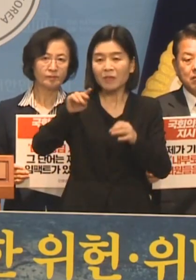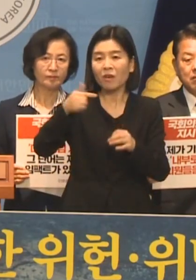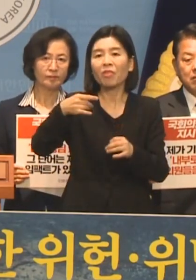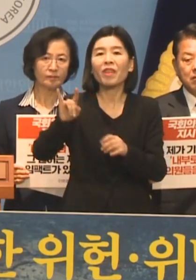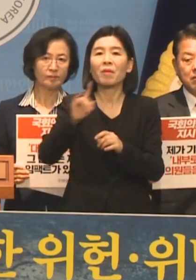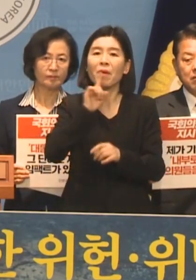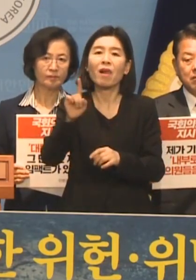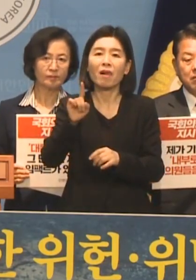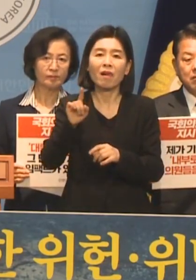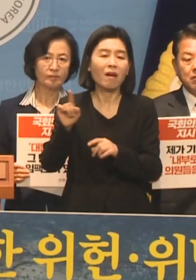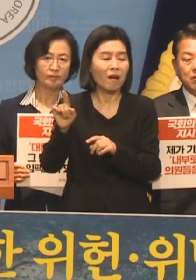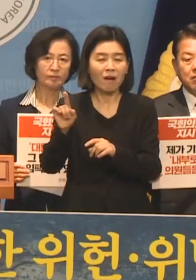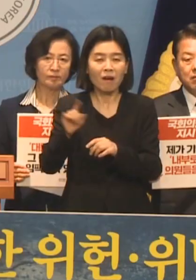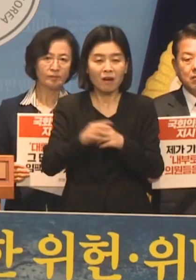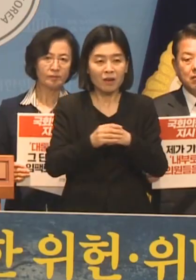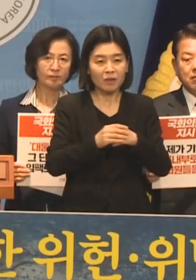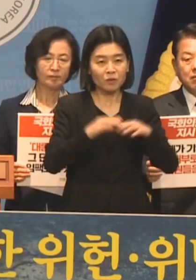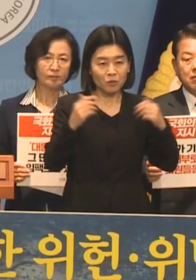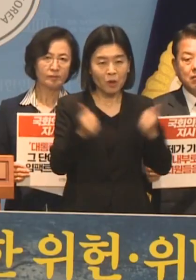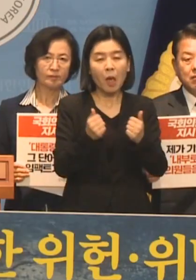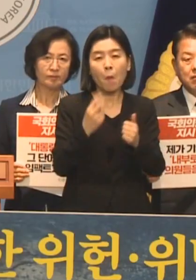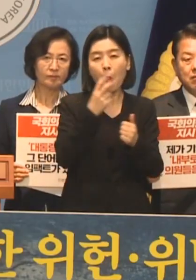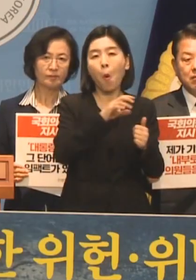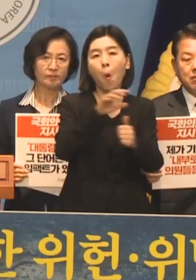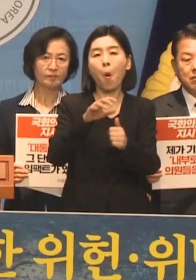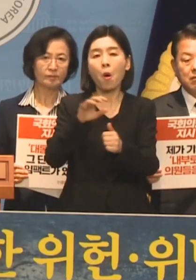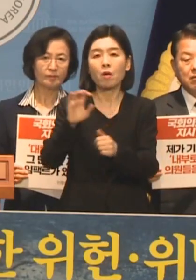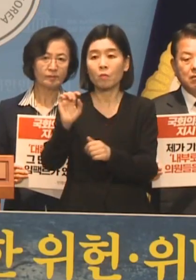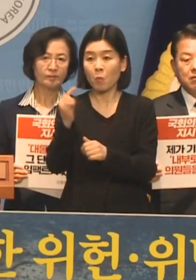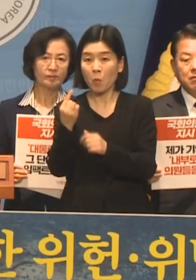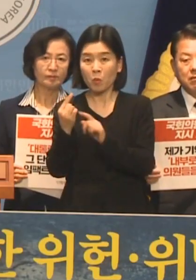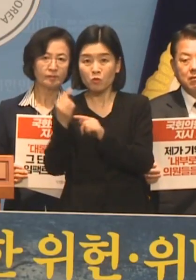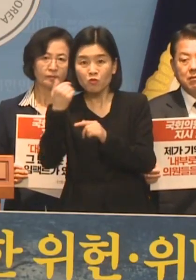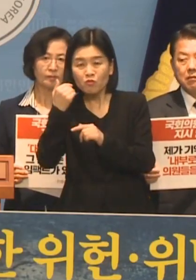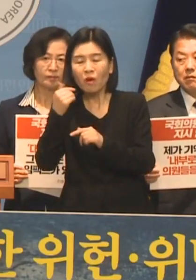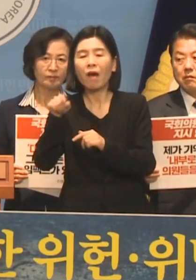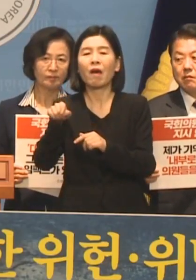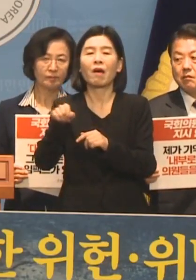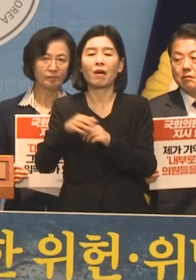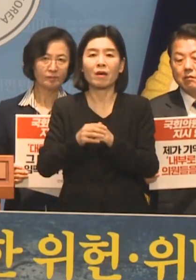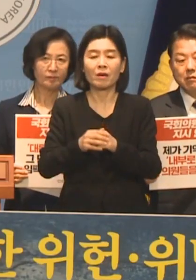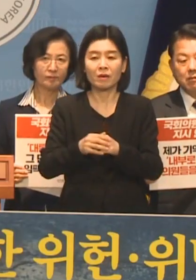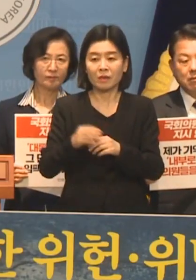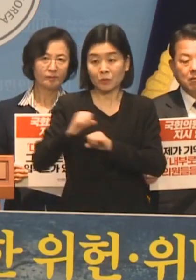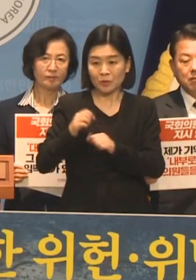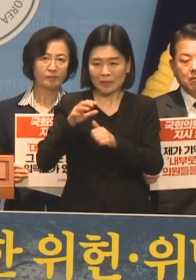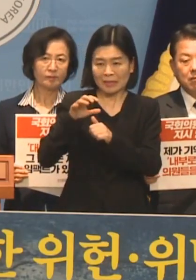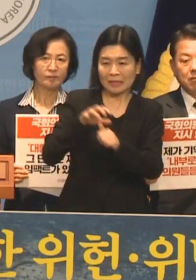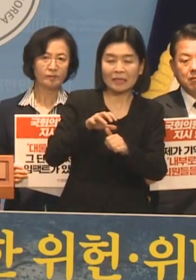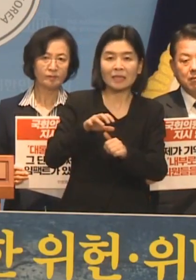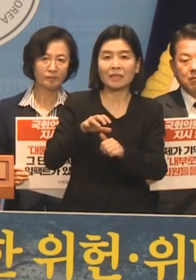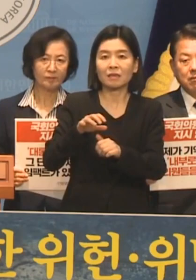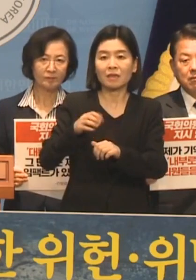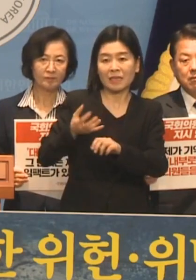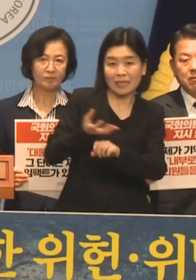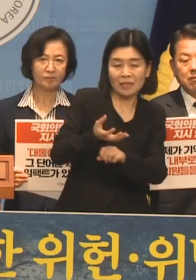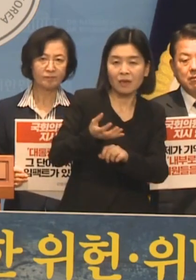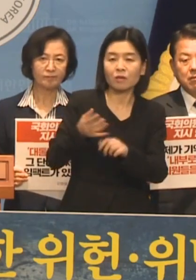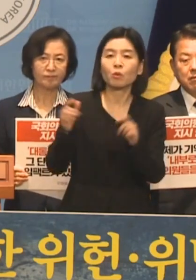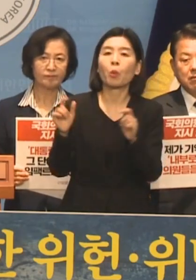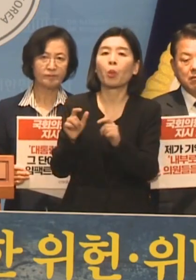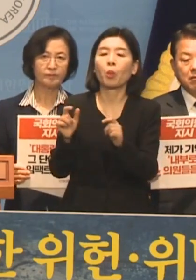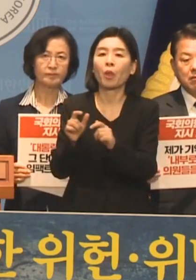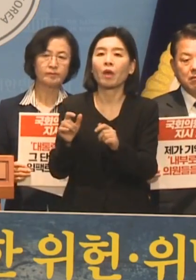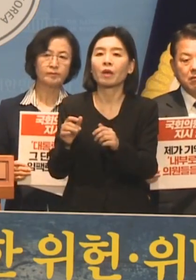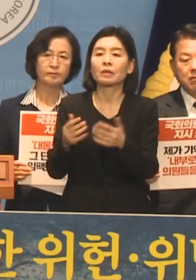했다. 목연태 국회 경비대장 말입니다. 계엄을 축소하고 책임을 희석시키는 시도를